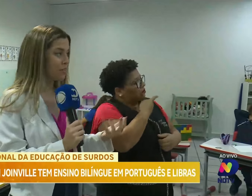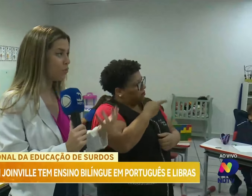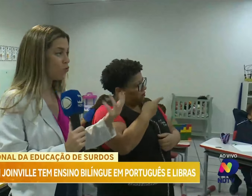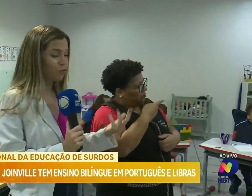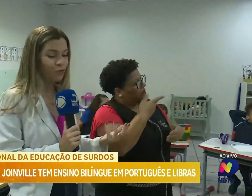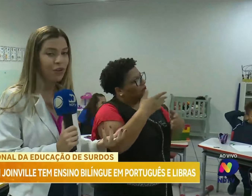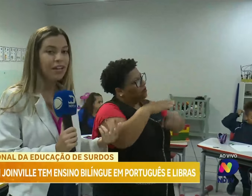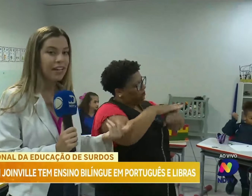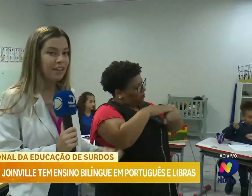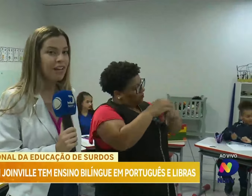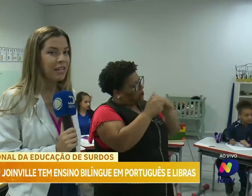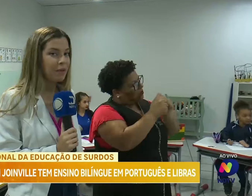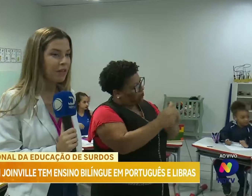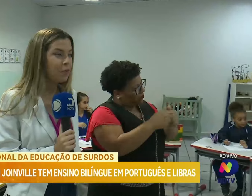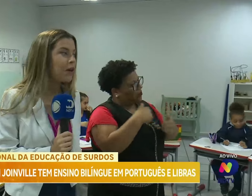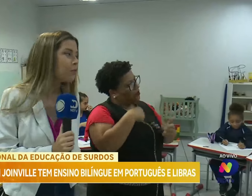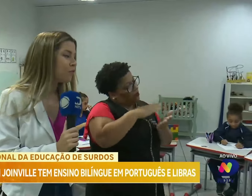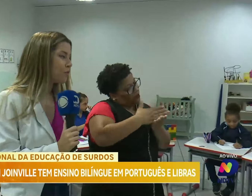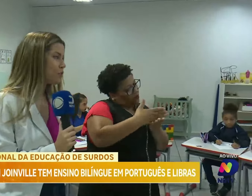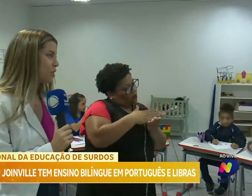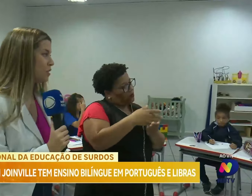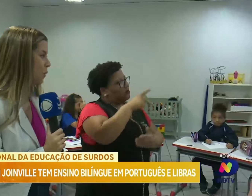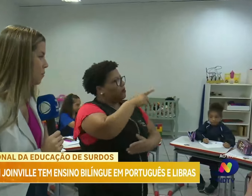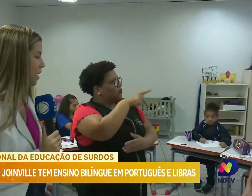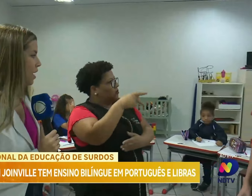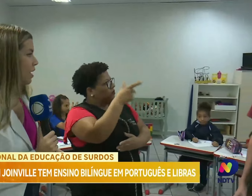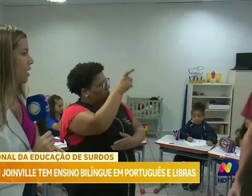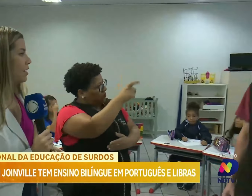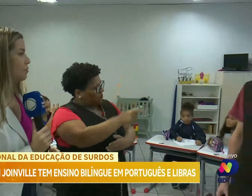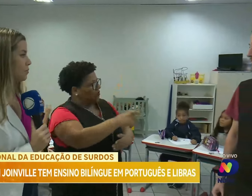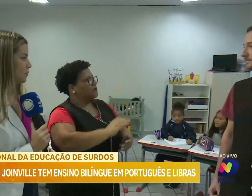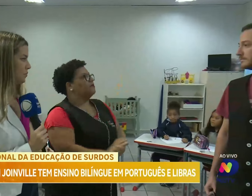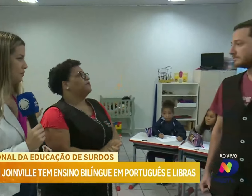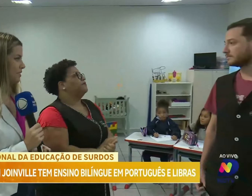para a Simone, conversando junto, e ela vai interpretando para o professor, então.